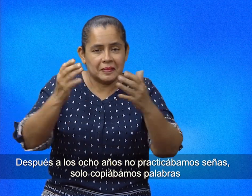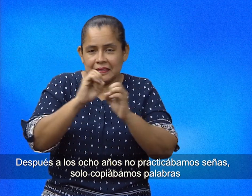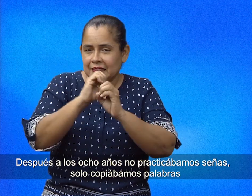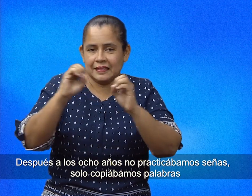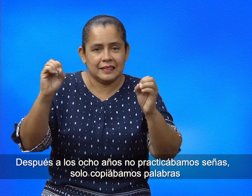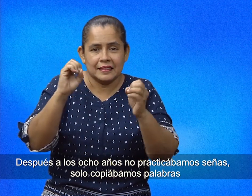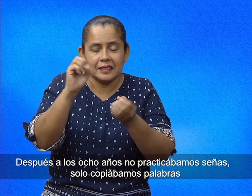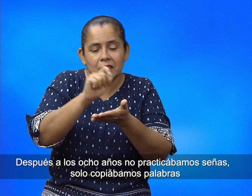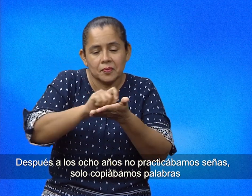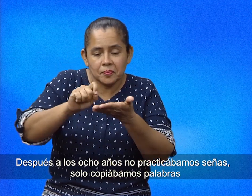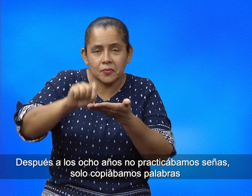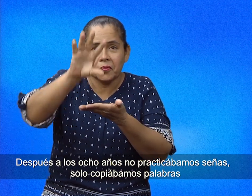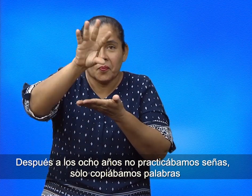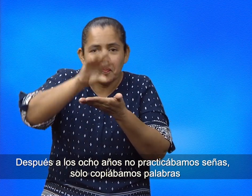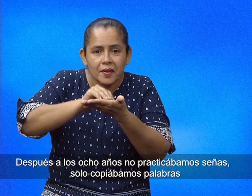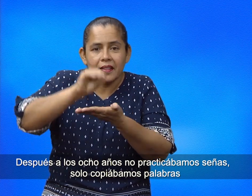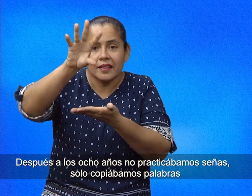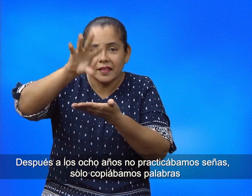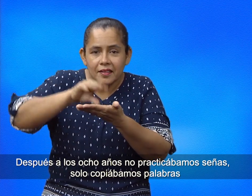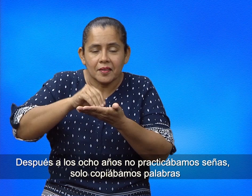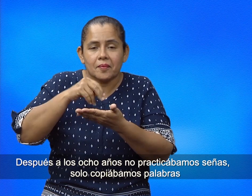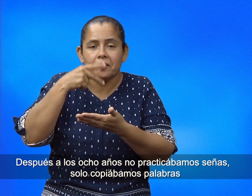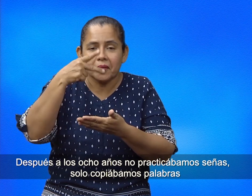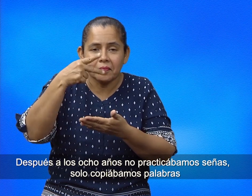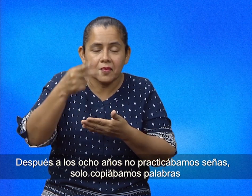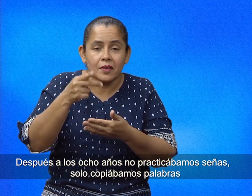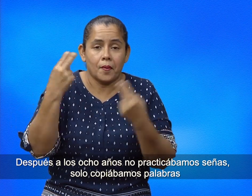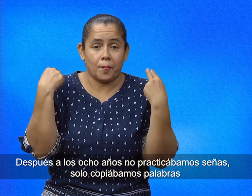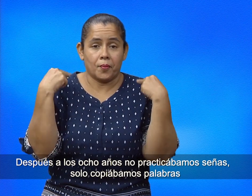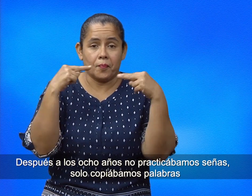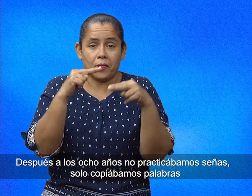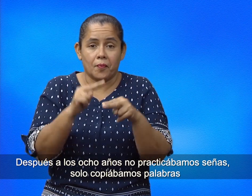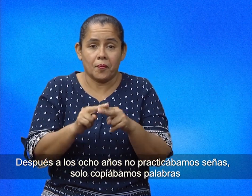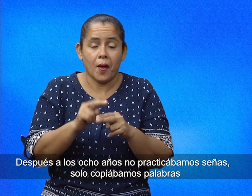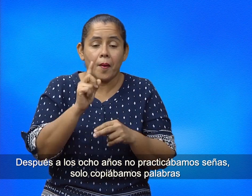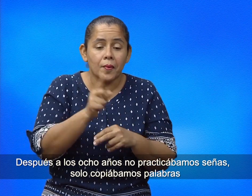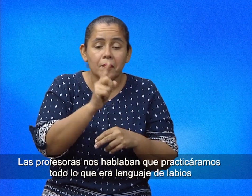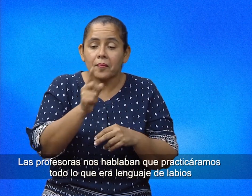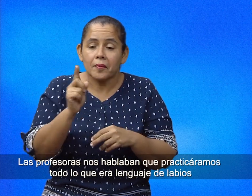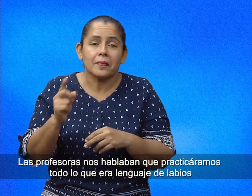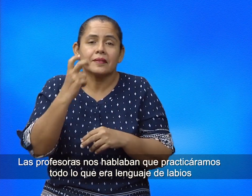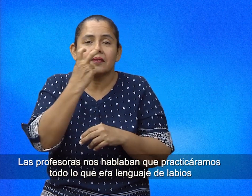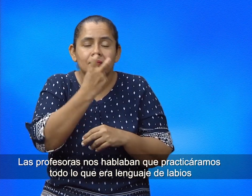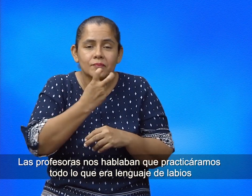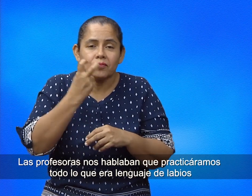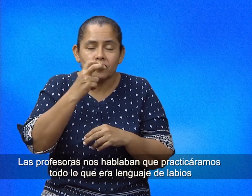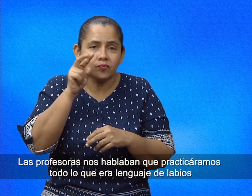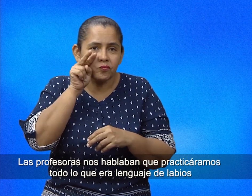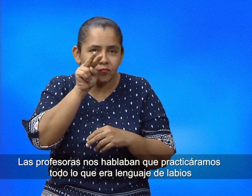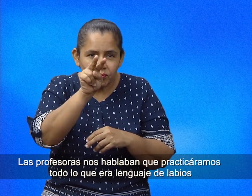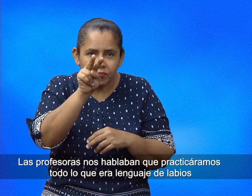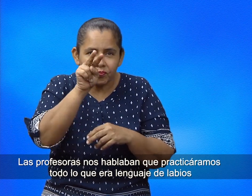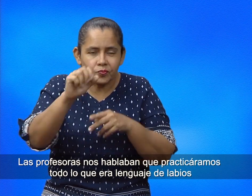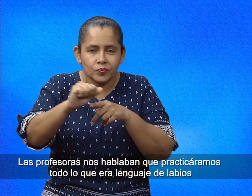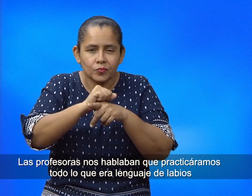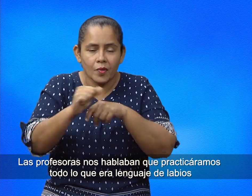no practicábamos señas, solo copiábamos palabras. las profesoras nos hablaban,